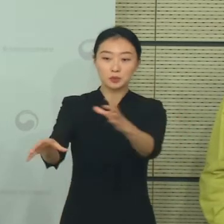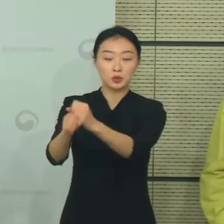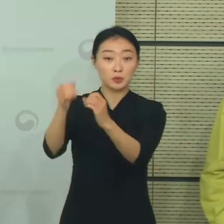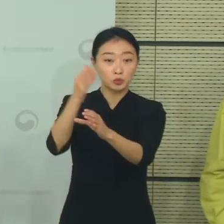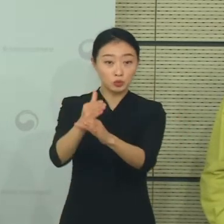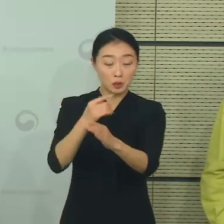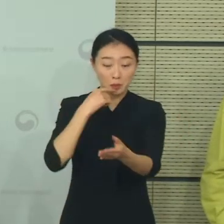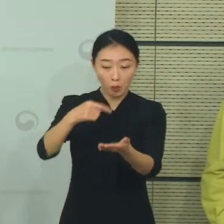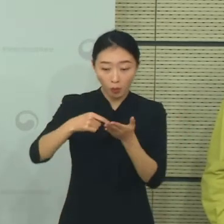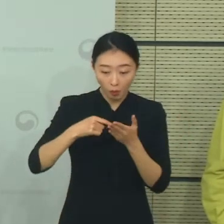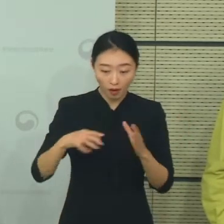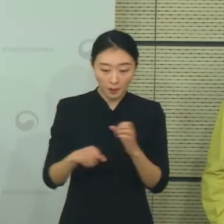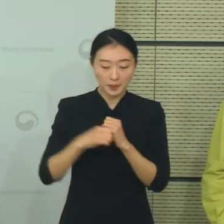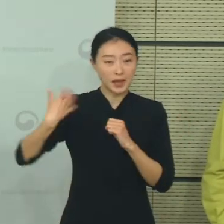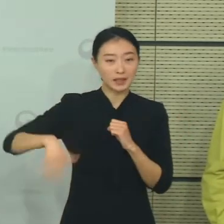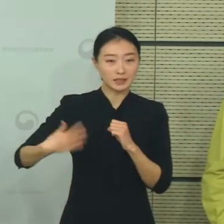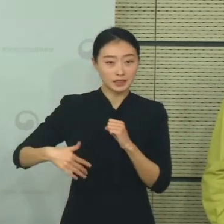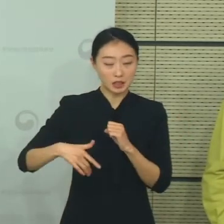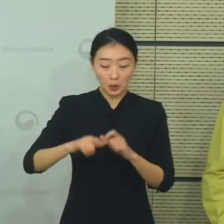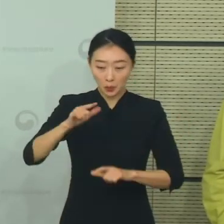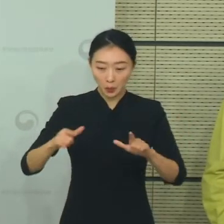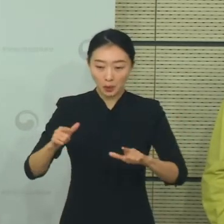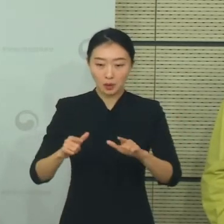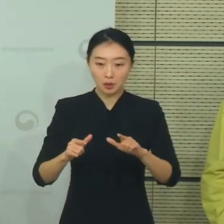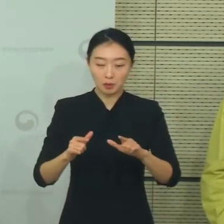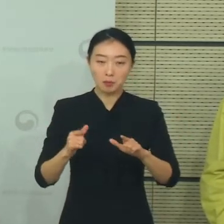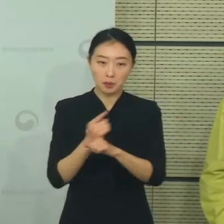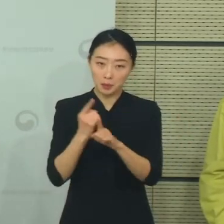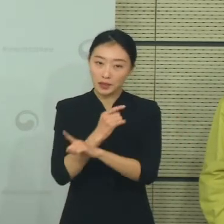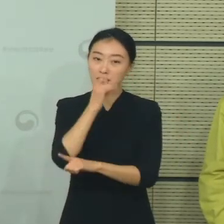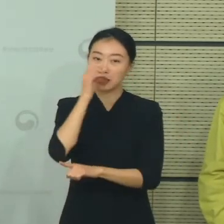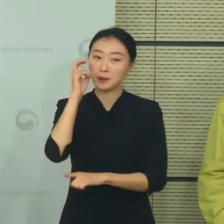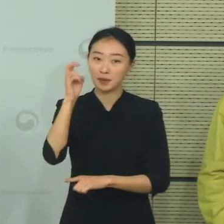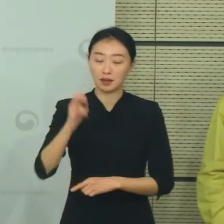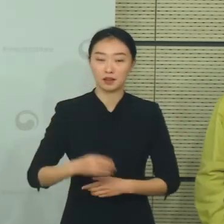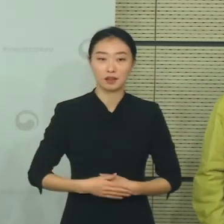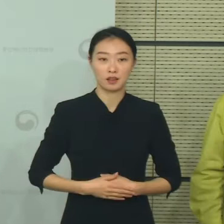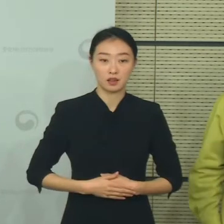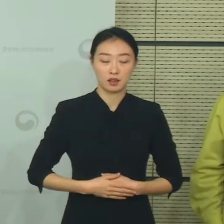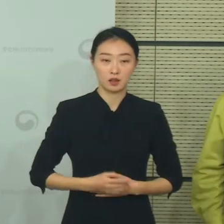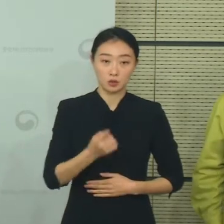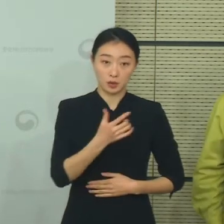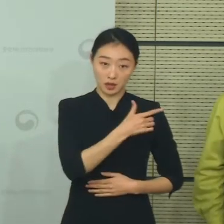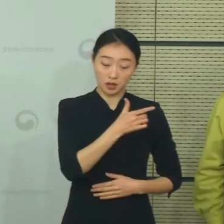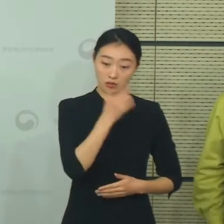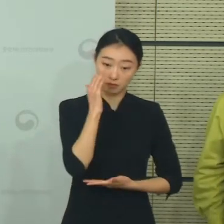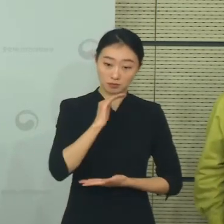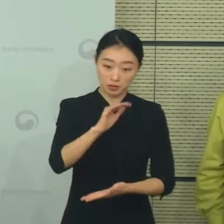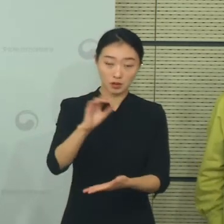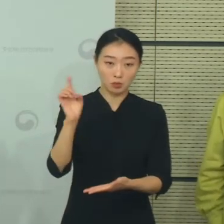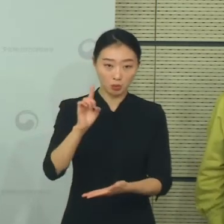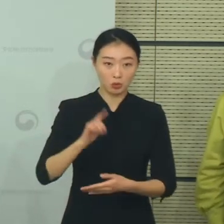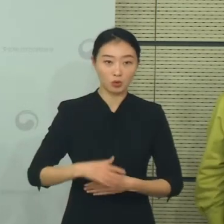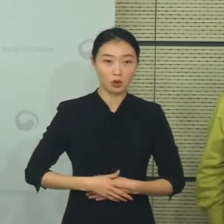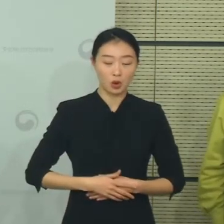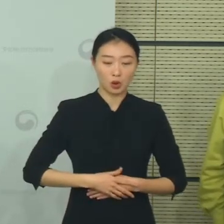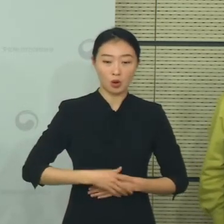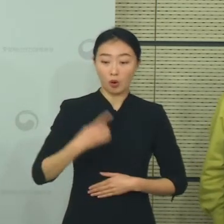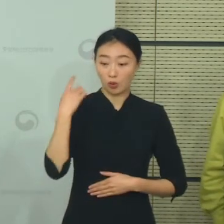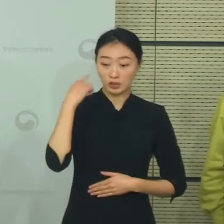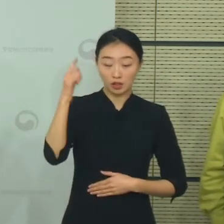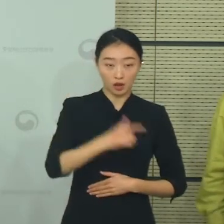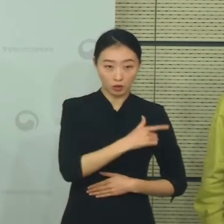변동을 하고 있는 점은 좀 양해해 주시길 바랍니다. 방금 윤태우 국장님께서 말씀하셨듯이 그 조사 교회 자체 어제는